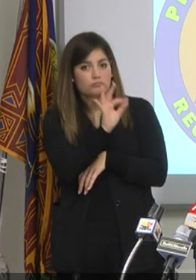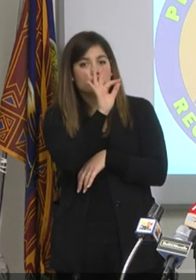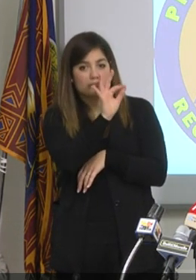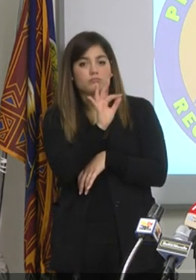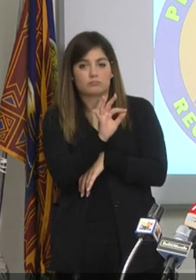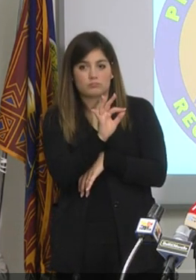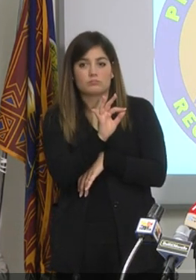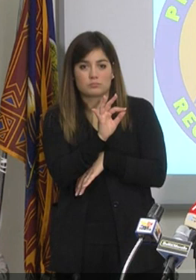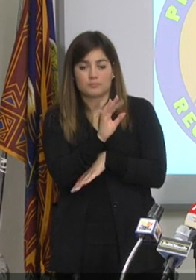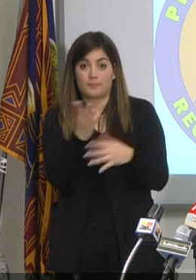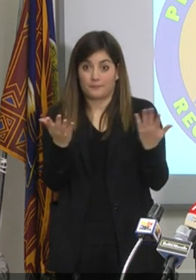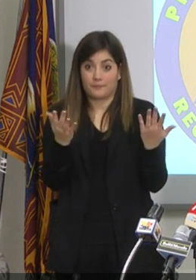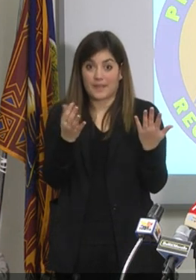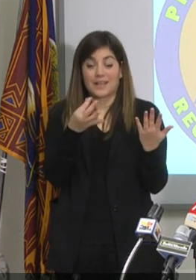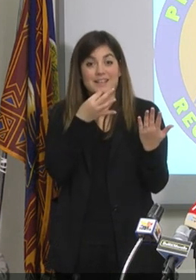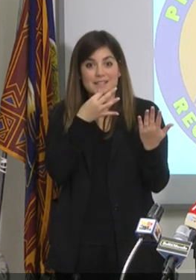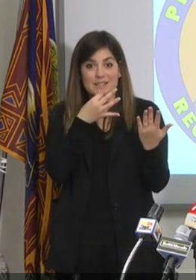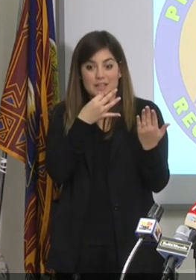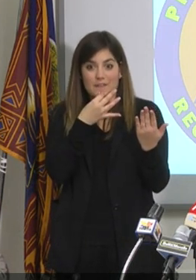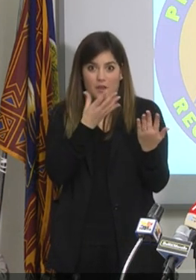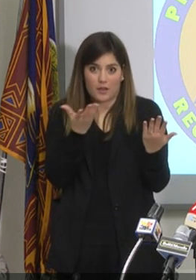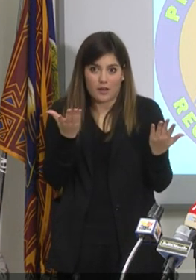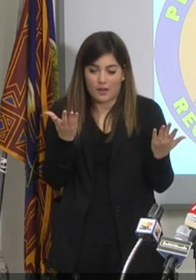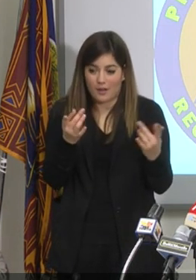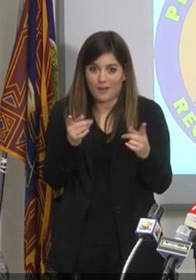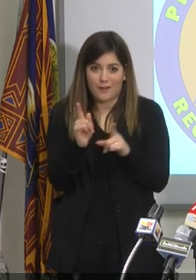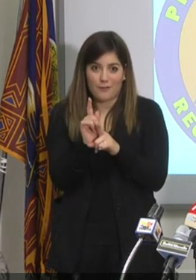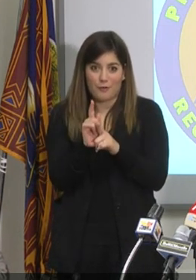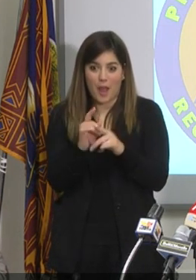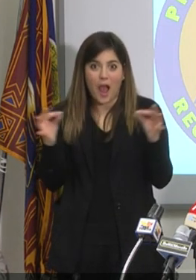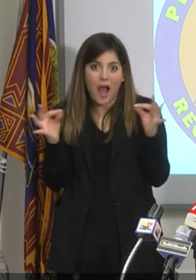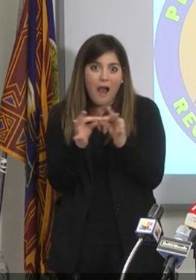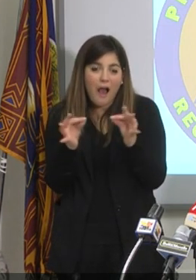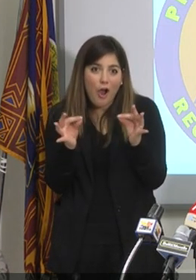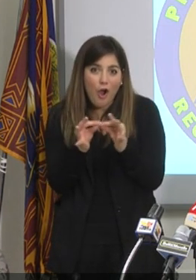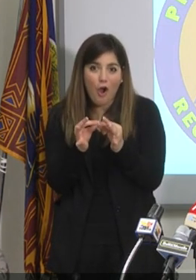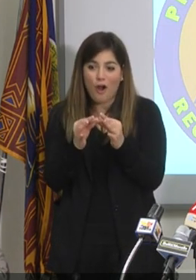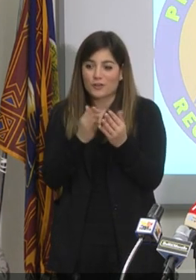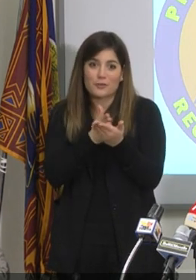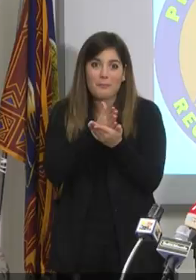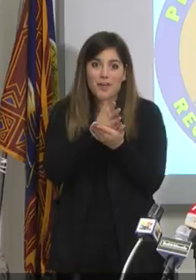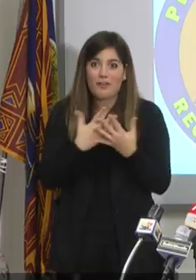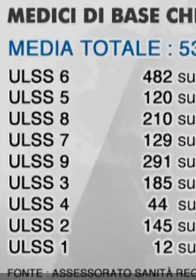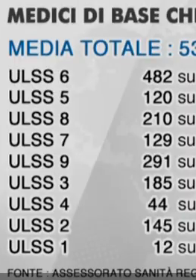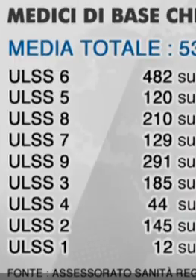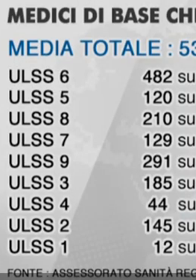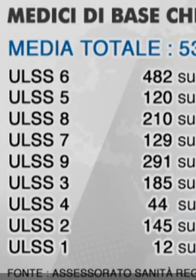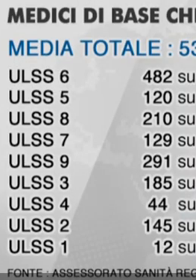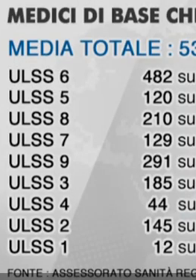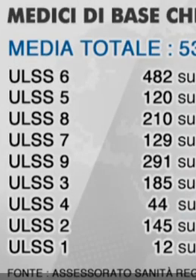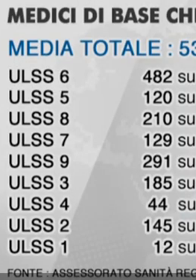era proprio un eresia pensare che si potesse fare un bell'accordo è un bel percorso con i medici di base a